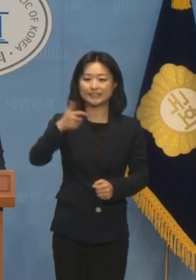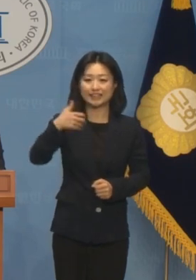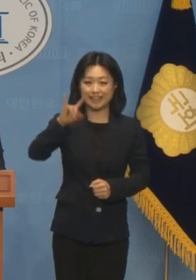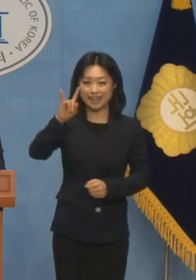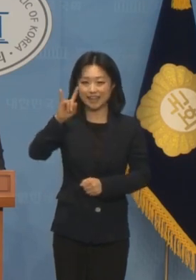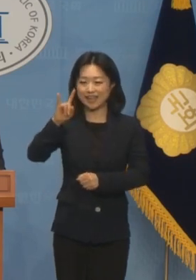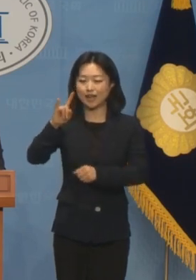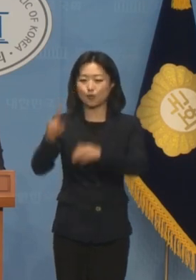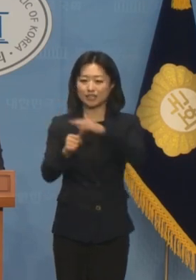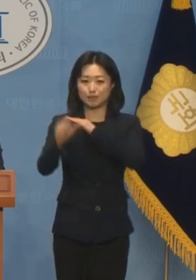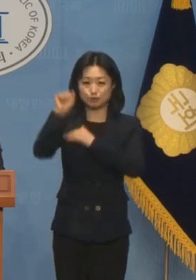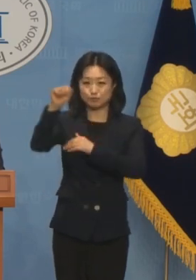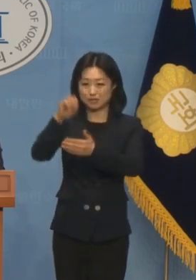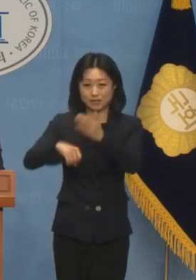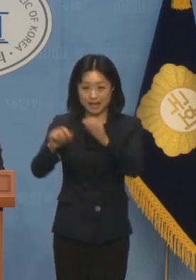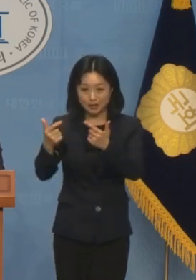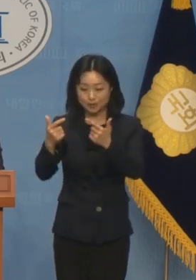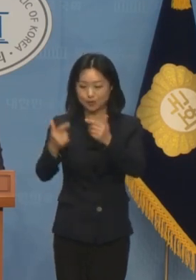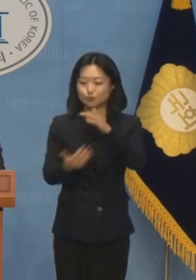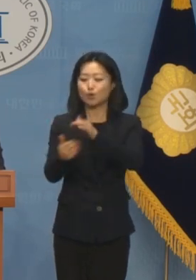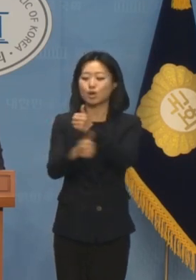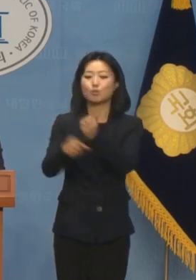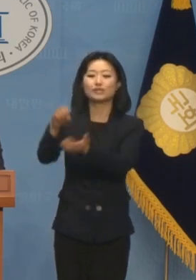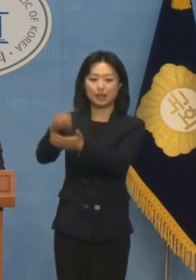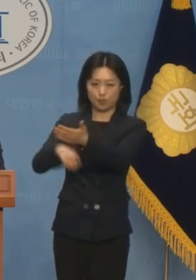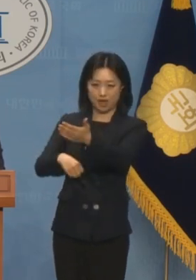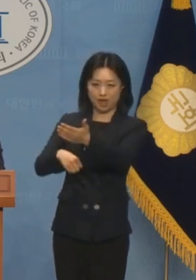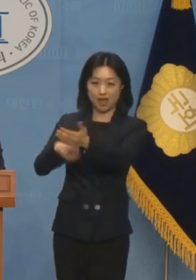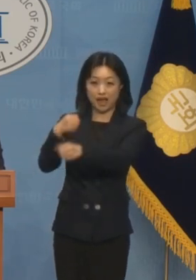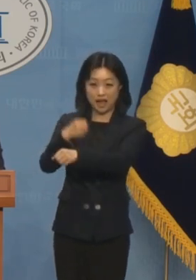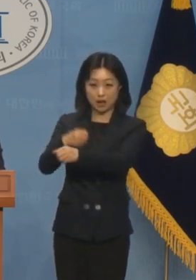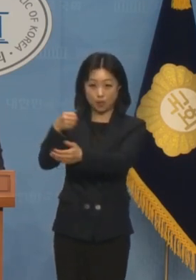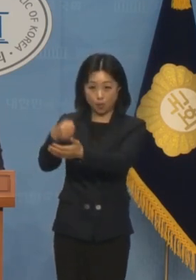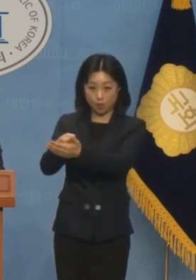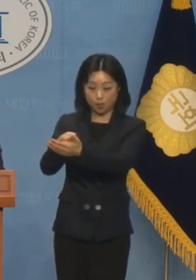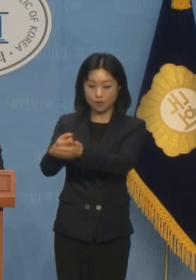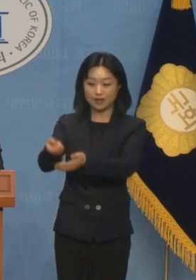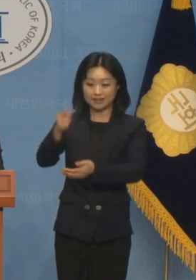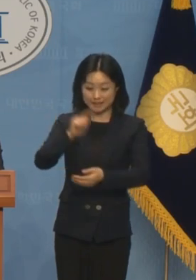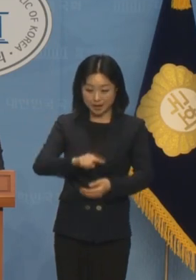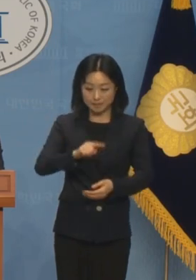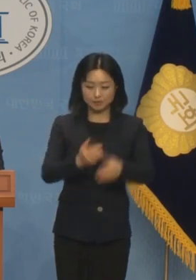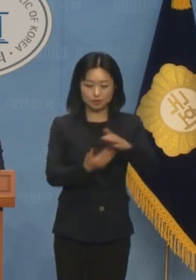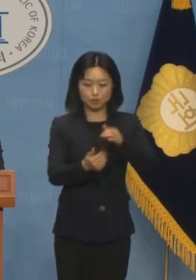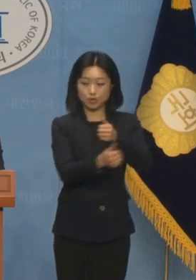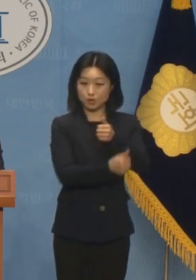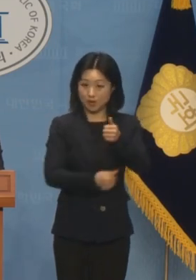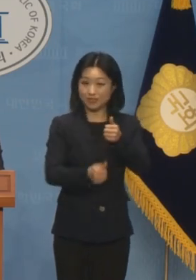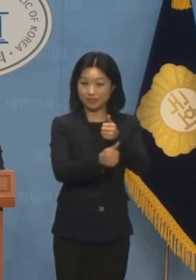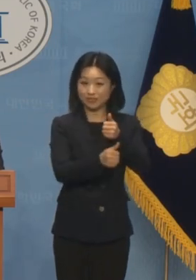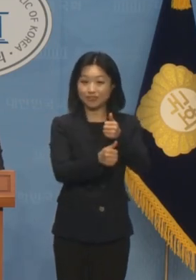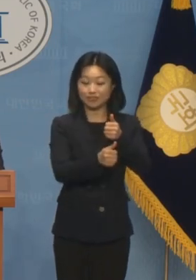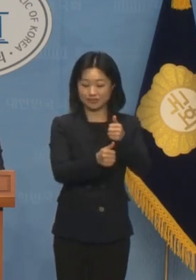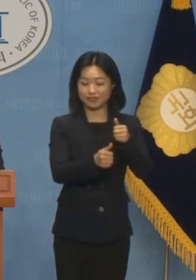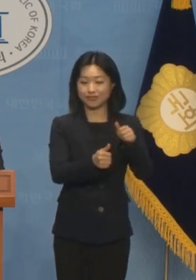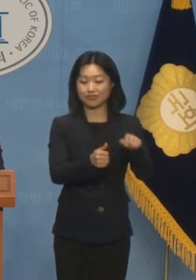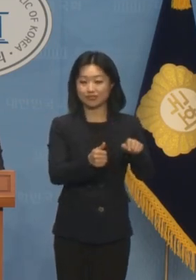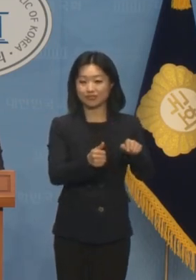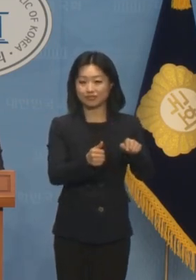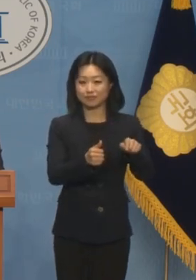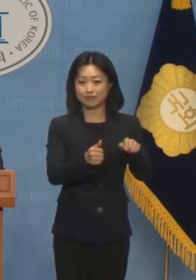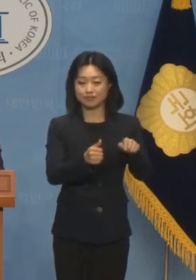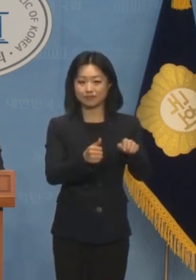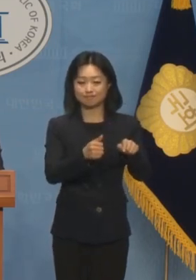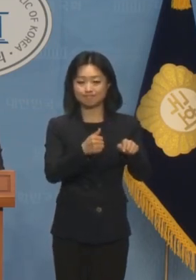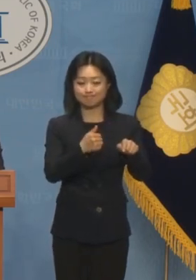그러면 최고위원직을 임기 끝날 때까지 잘 마무리하고 박찬대 최고만